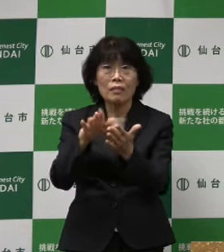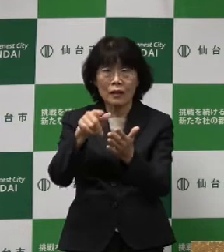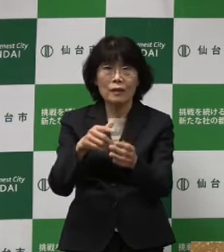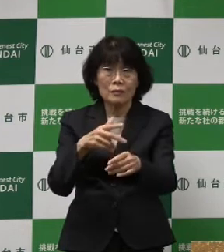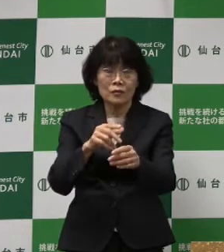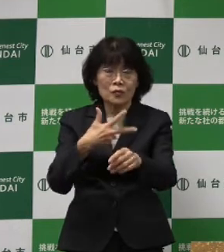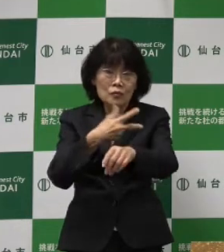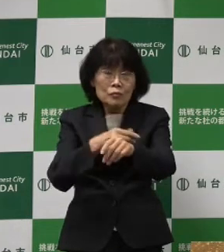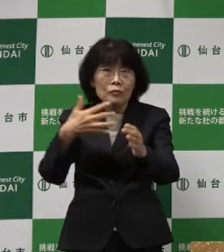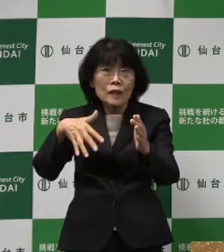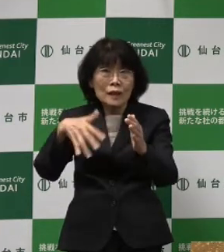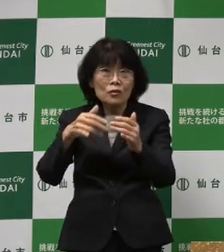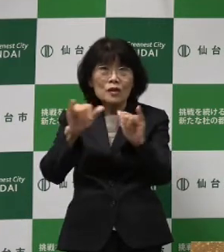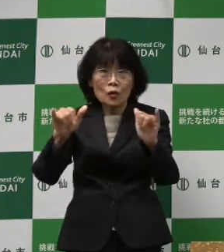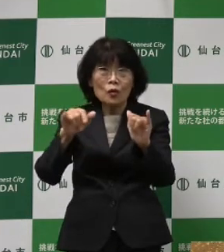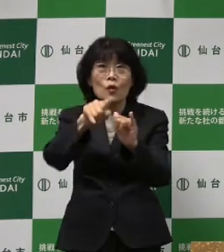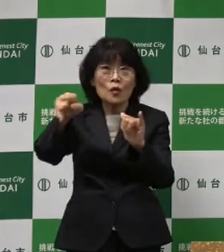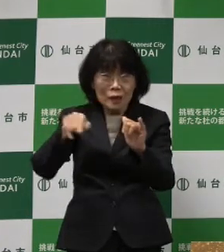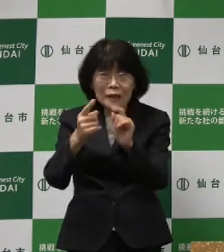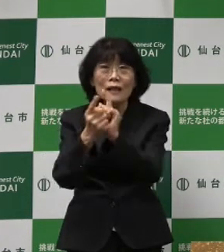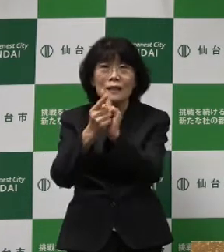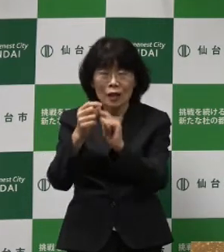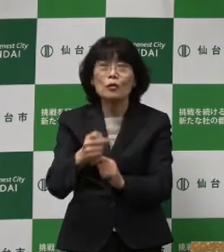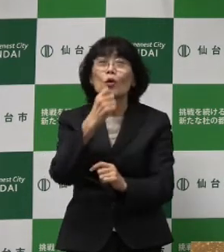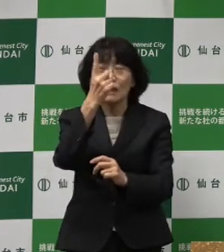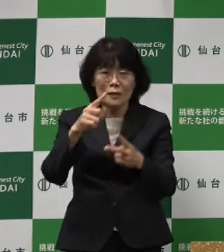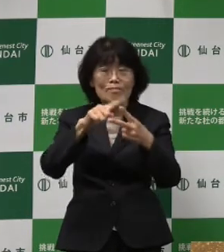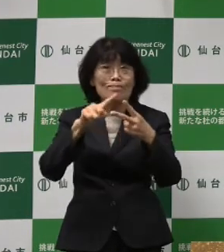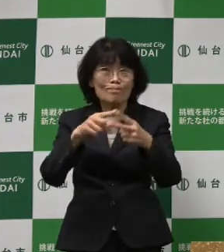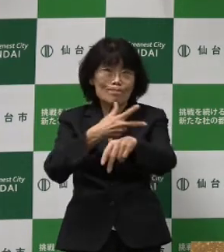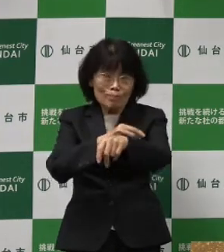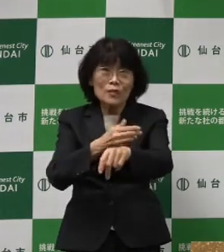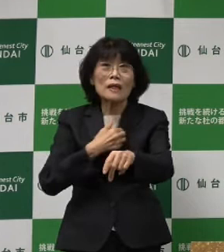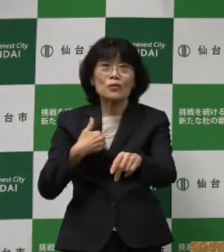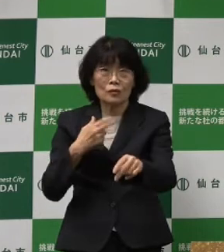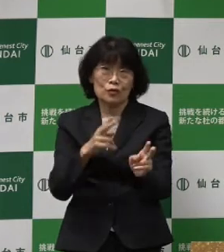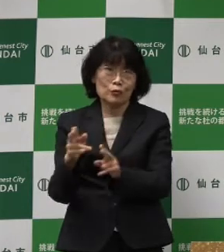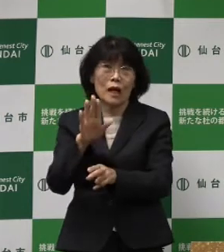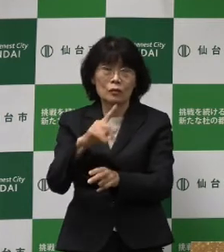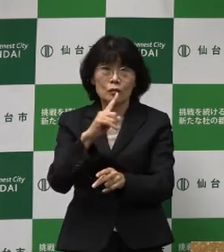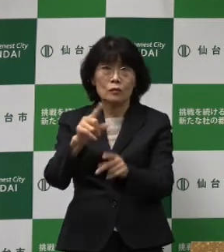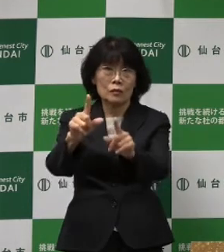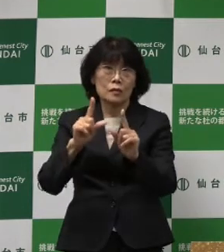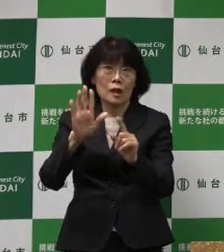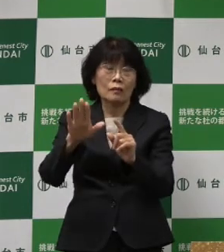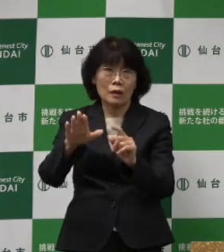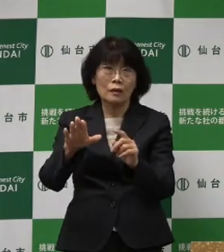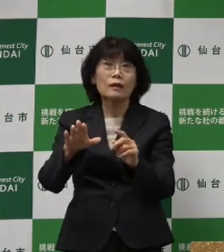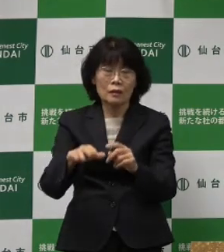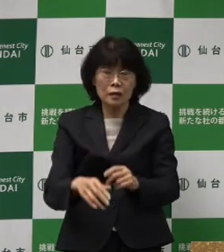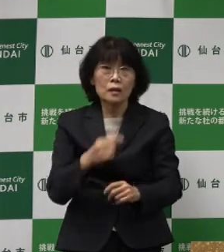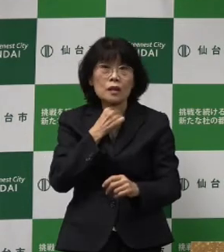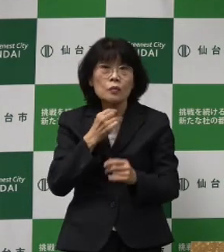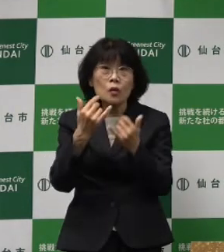う一度できますというリリースがあったと思うんですが、はい、一度その11月で希望者については